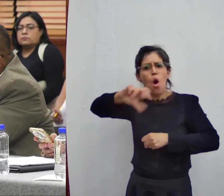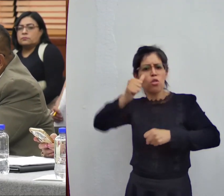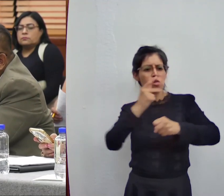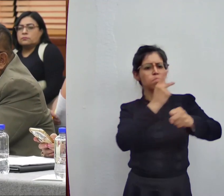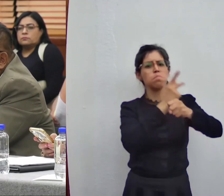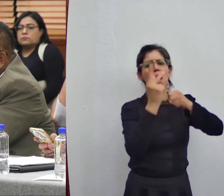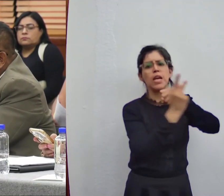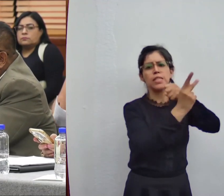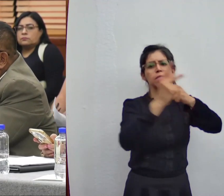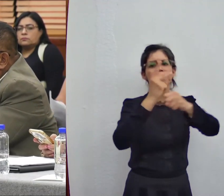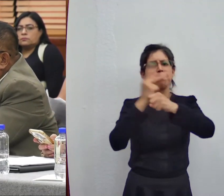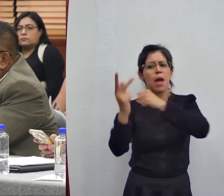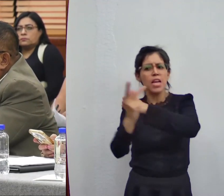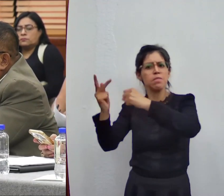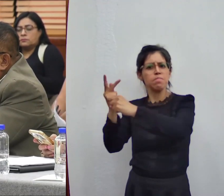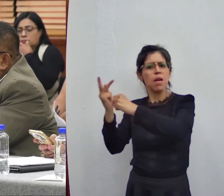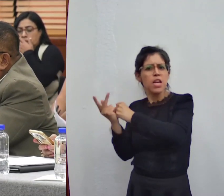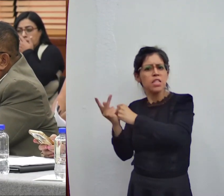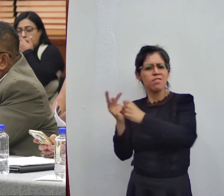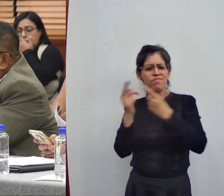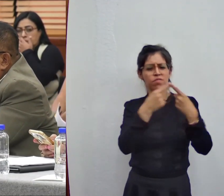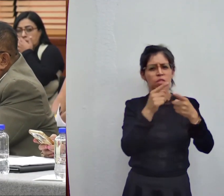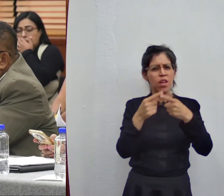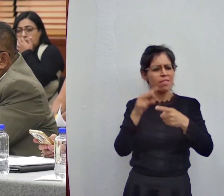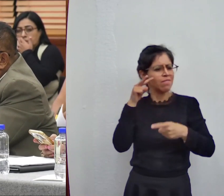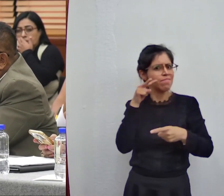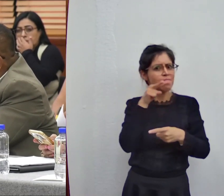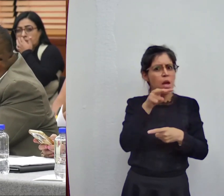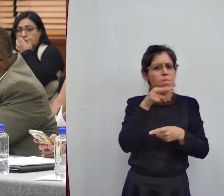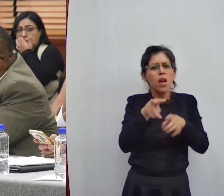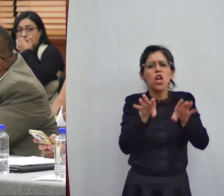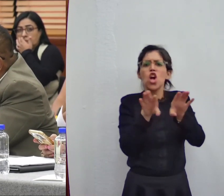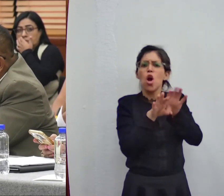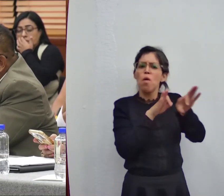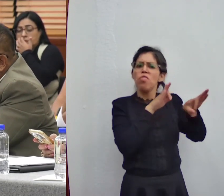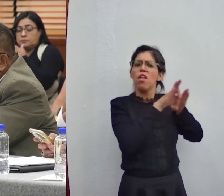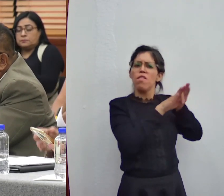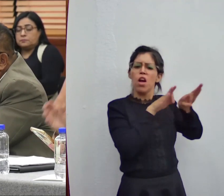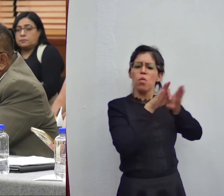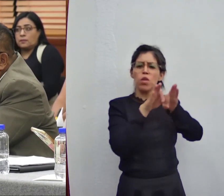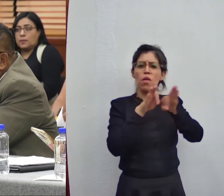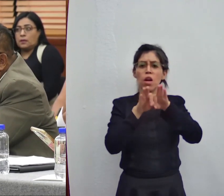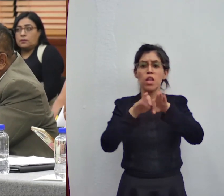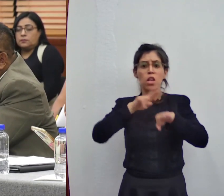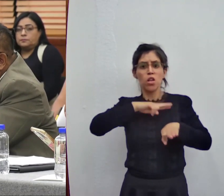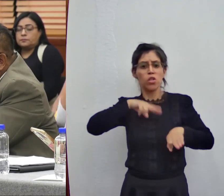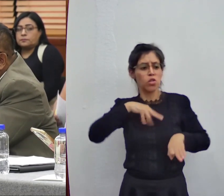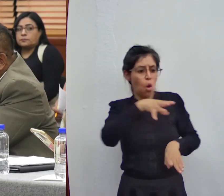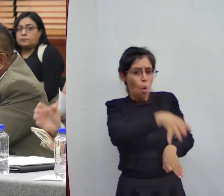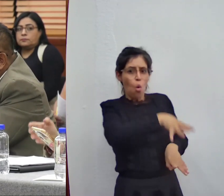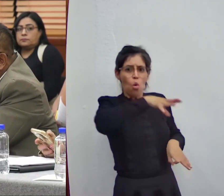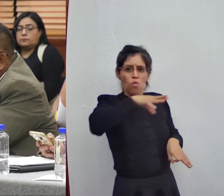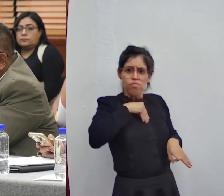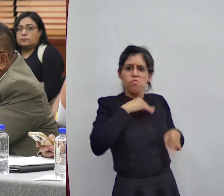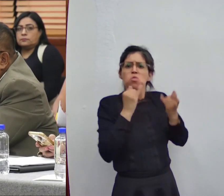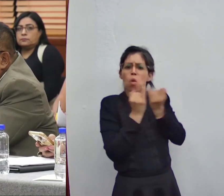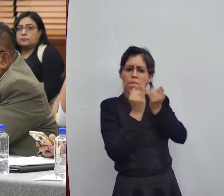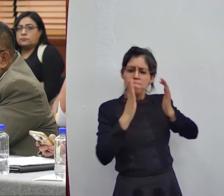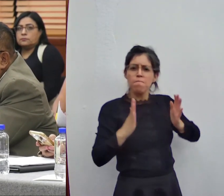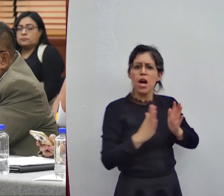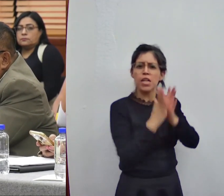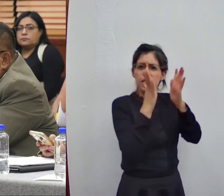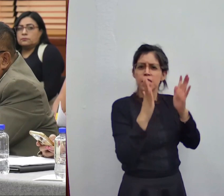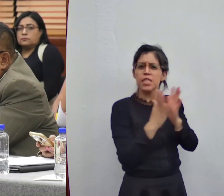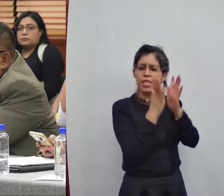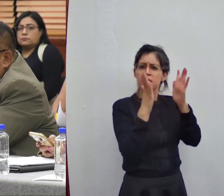quiero decir nombres de qué países, pero yo creo que a través de hermanamientos podemos nosotros participar y